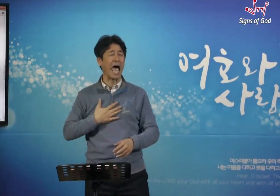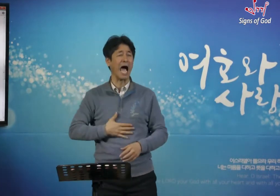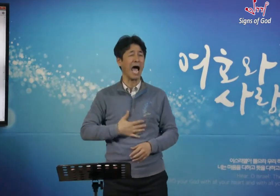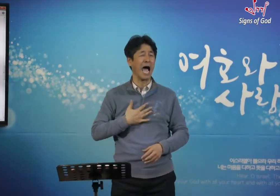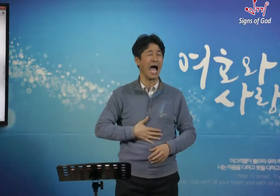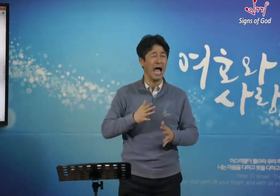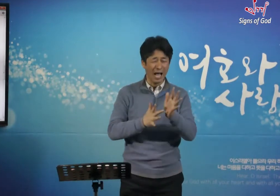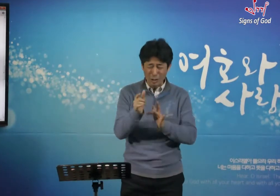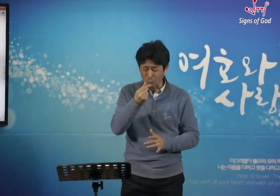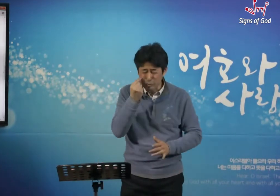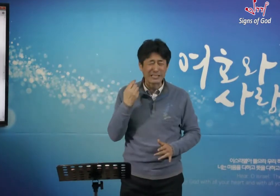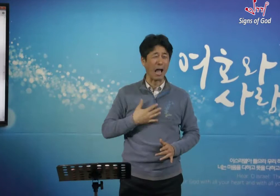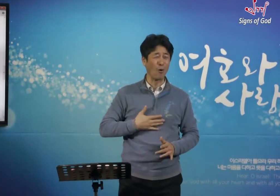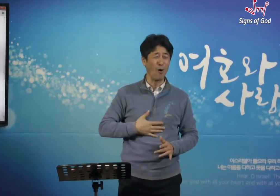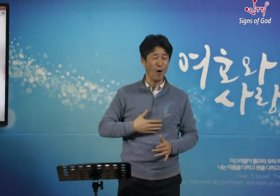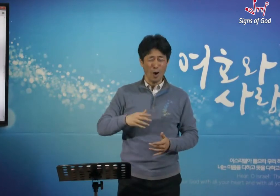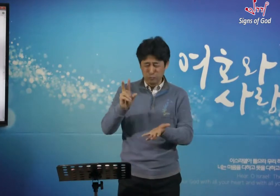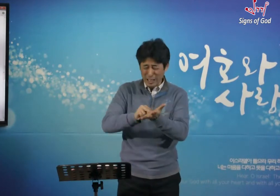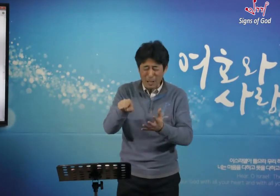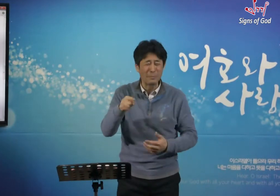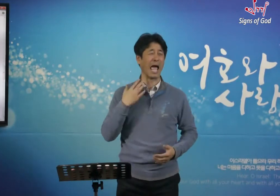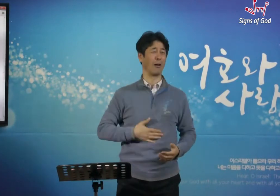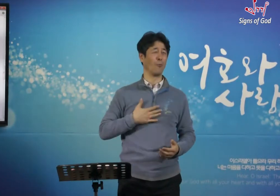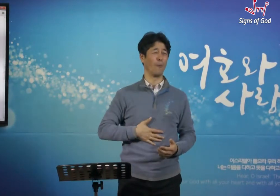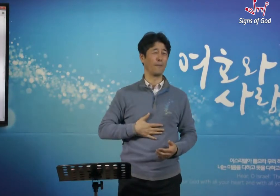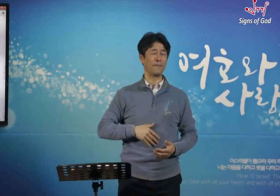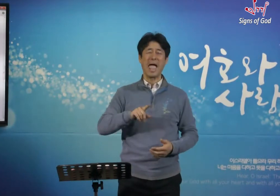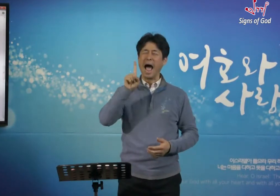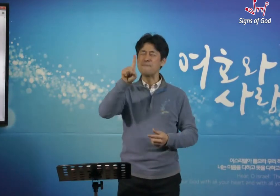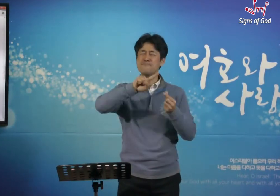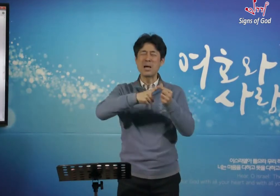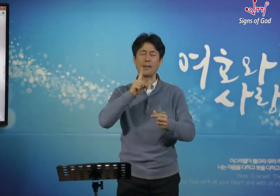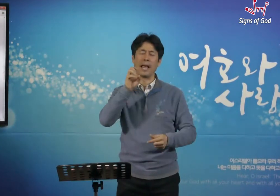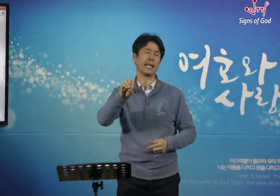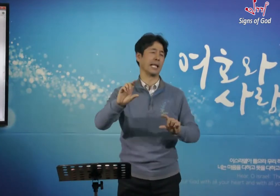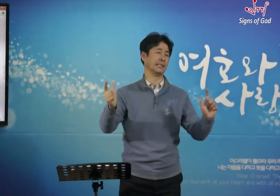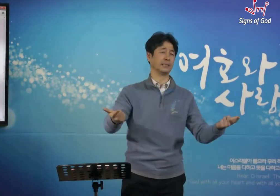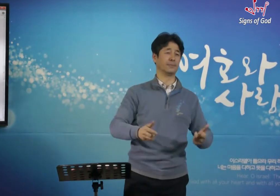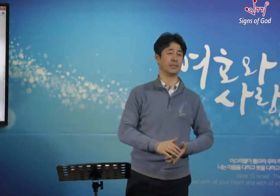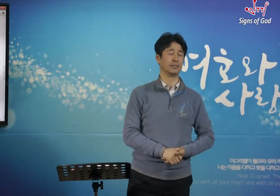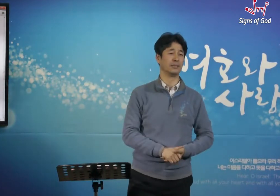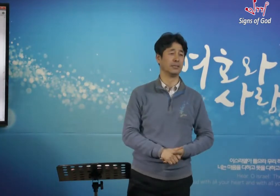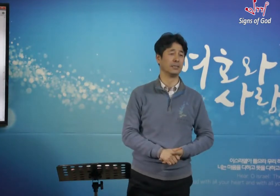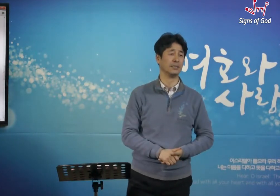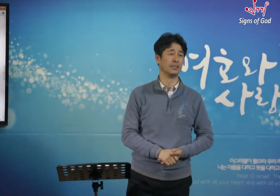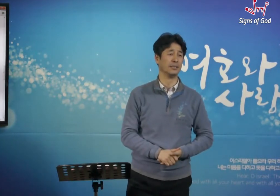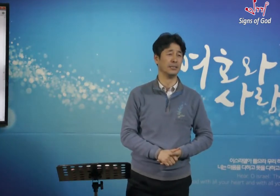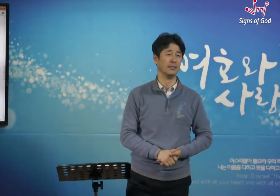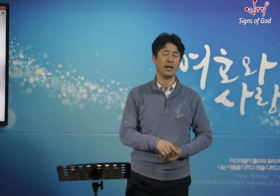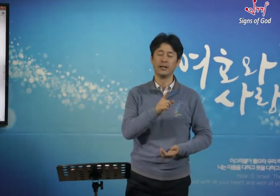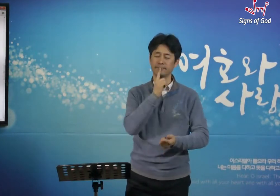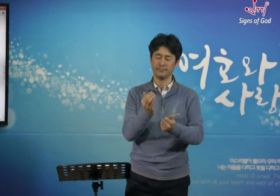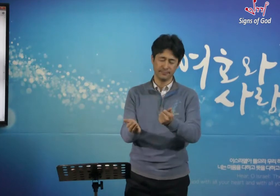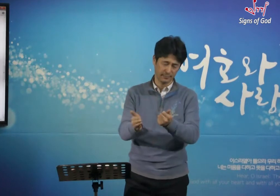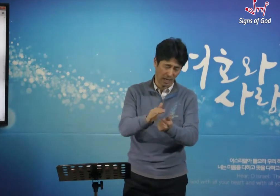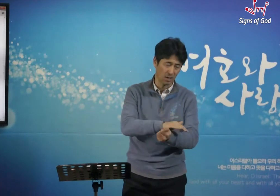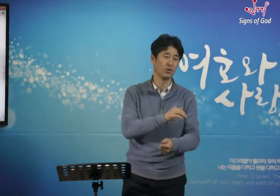않으셨습니다. 예수님은 그들의 부족한 점을 알고 있었고 문제점도 알고 있었지만 예수님께서 직접 그들의 문제점을